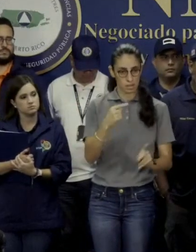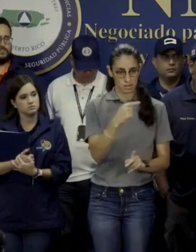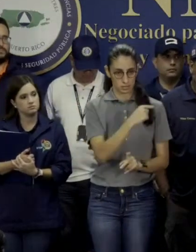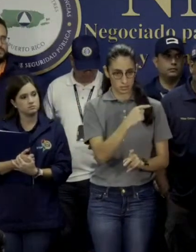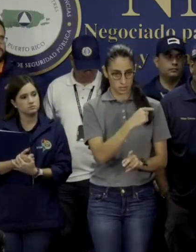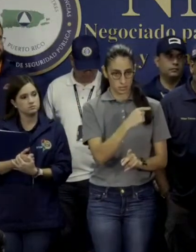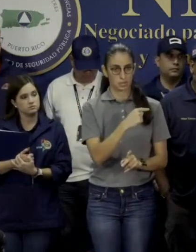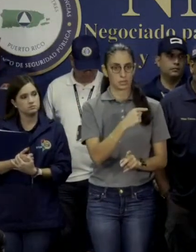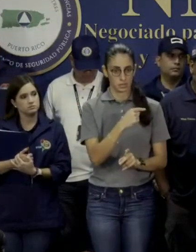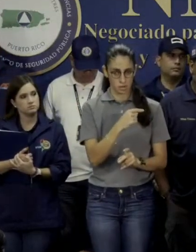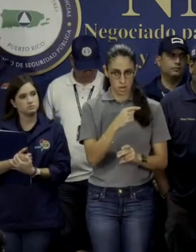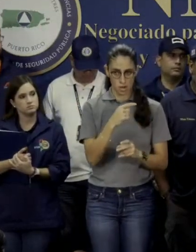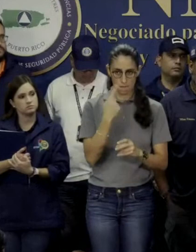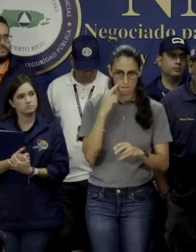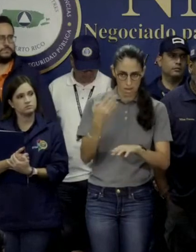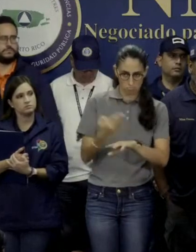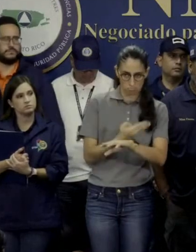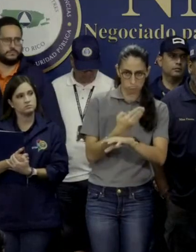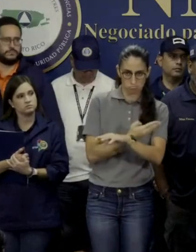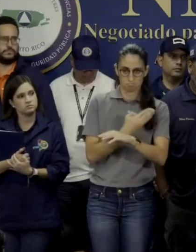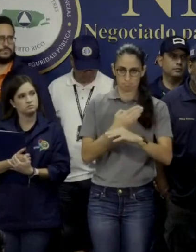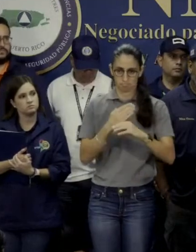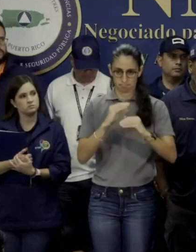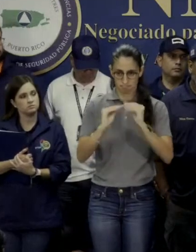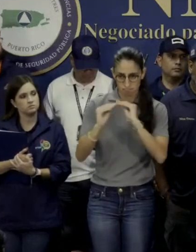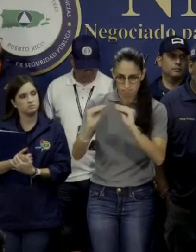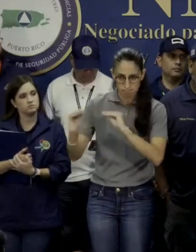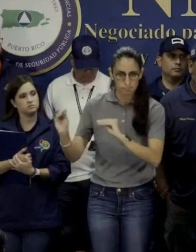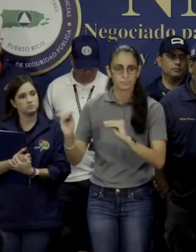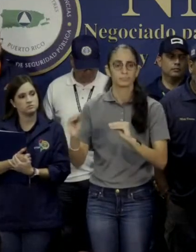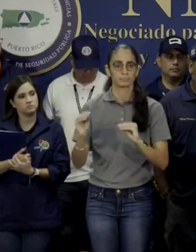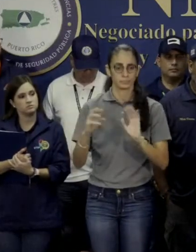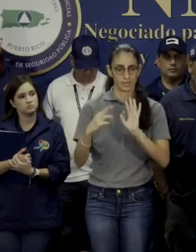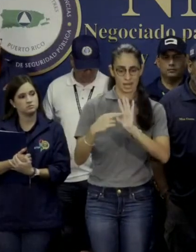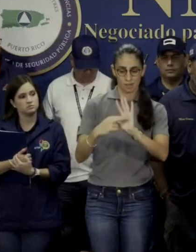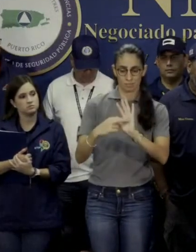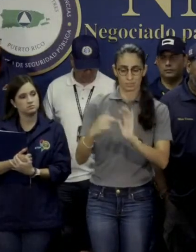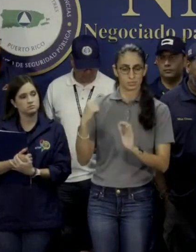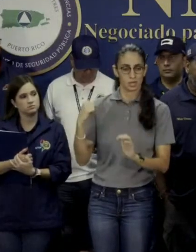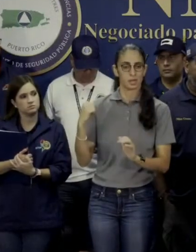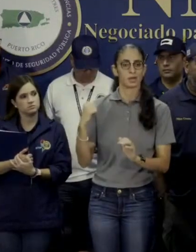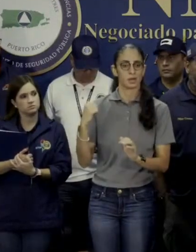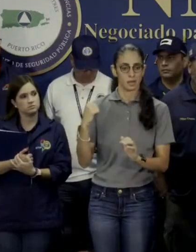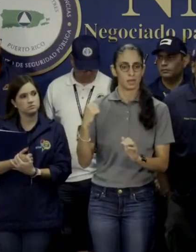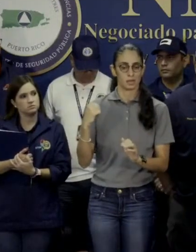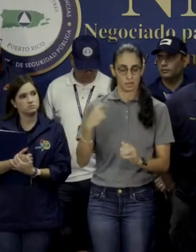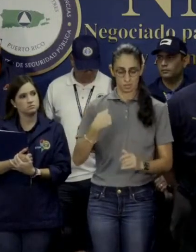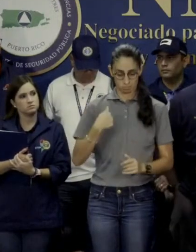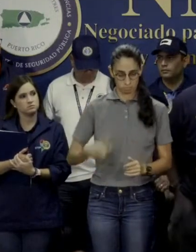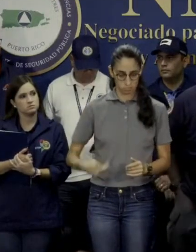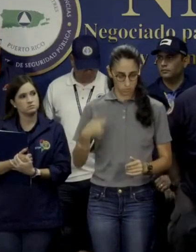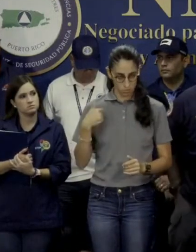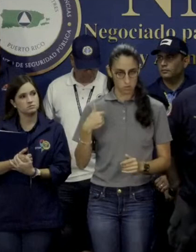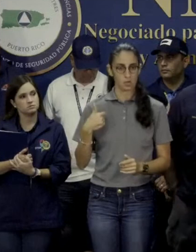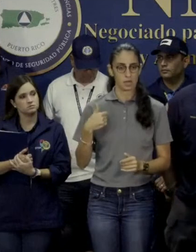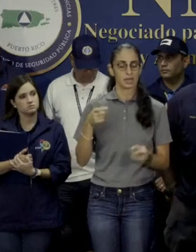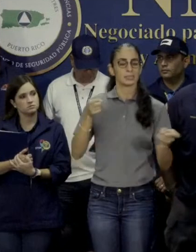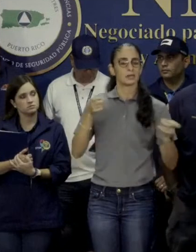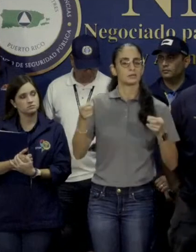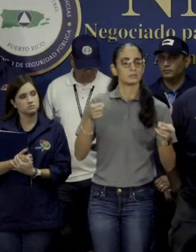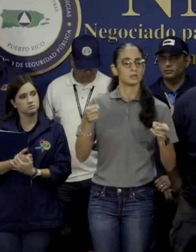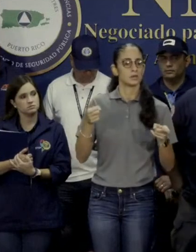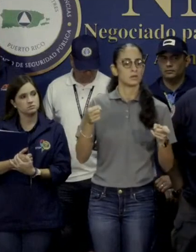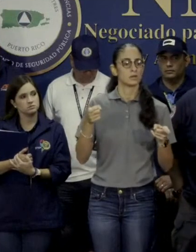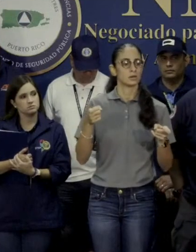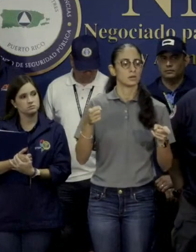punto de vista de recuperación y reconstrucción, el GAR, el representante autorizado del gobernador, es el director